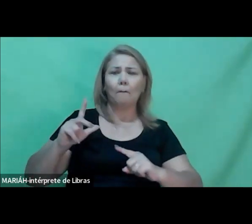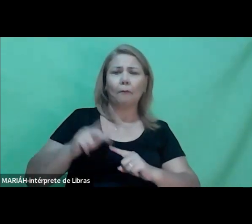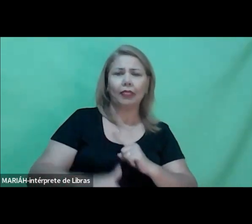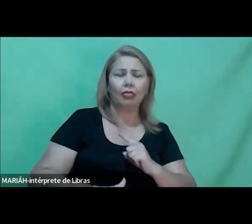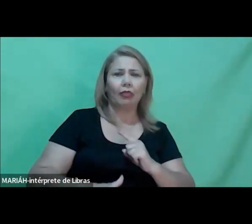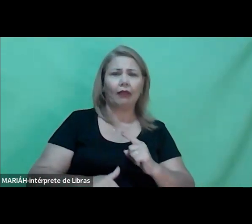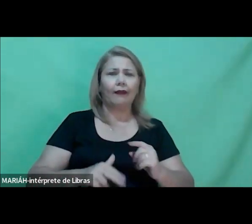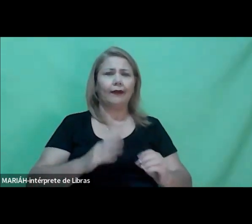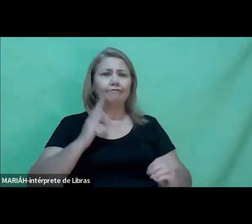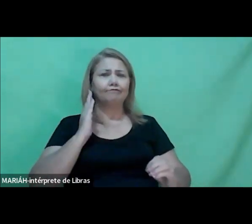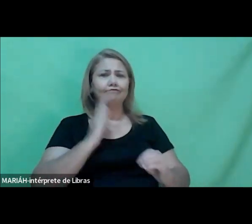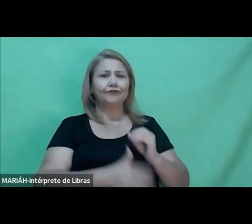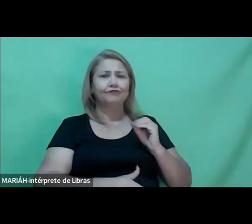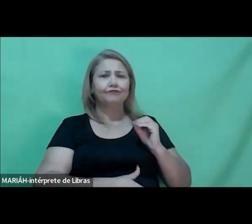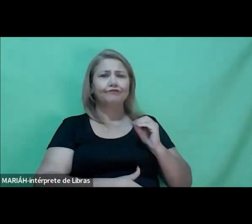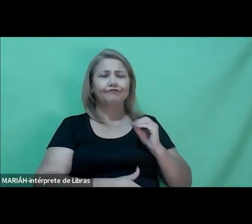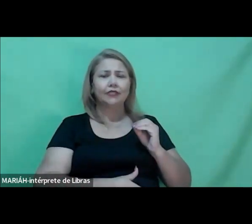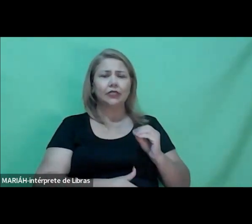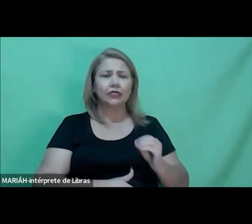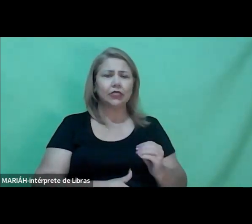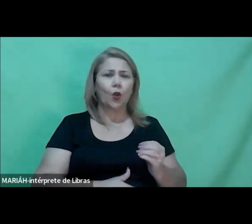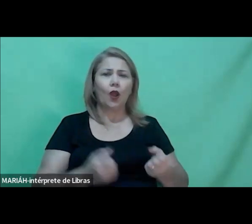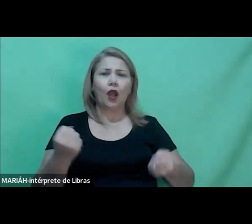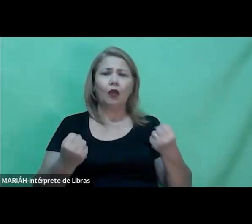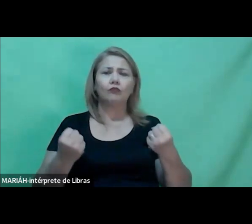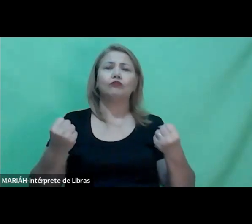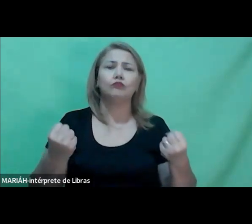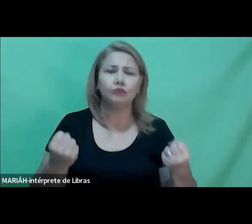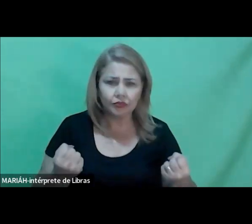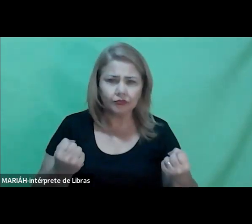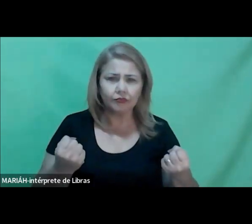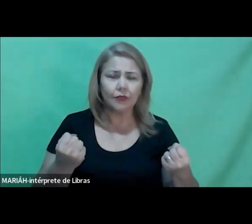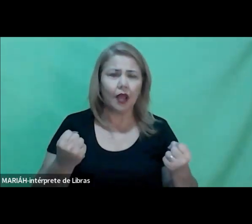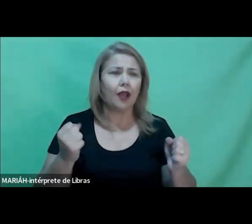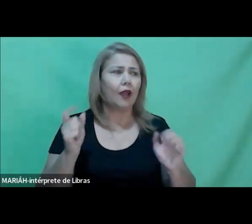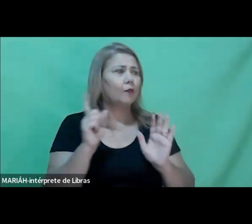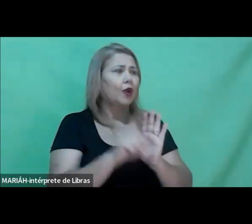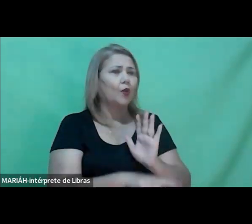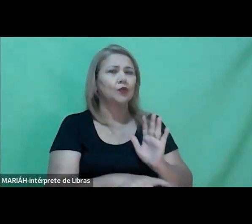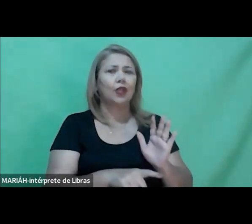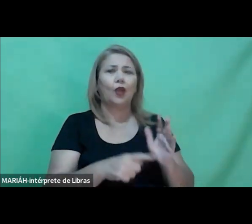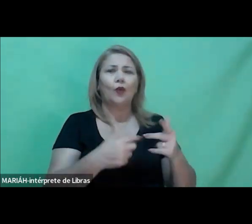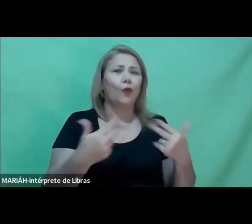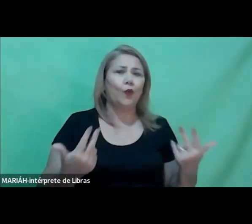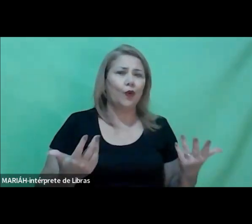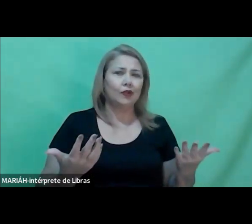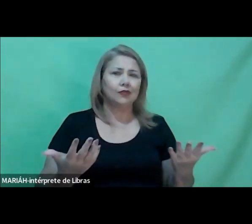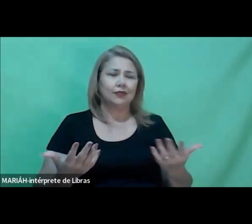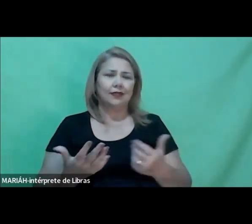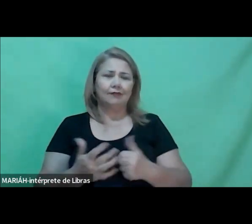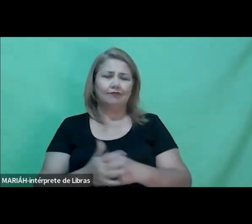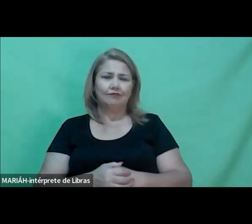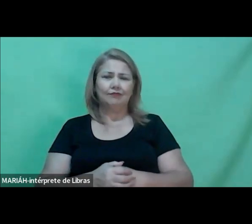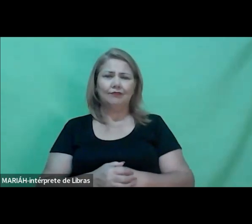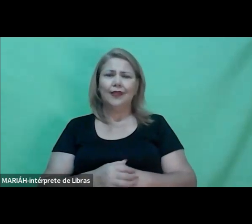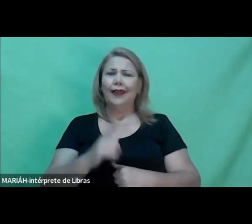porque un un un carro se paró frente a ellos para preguntarle por una dirección Sí todas estas